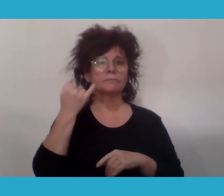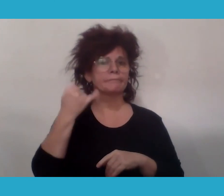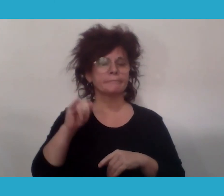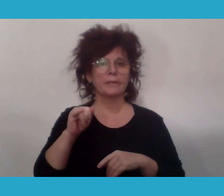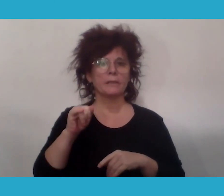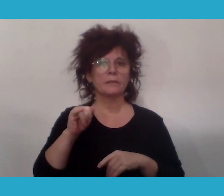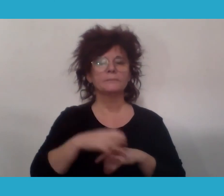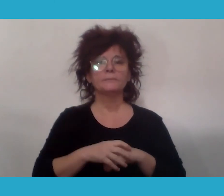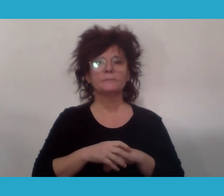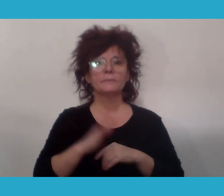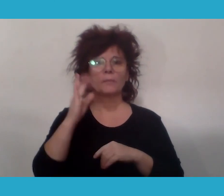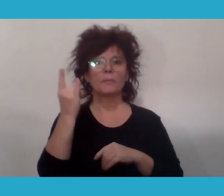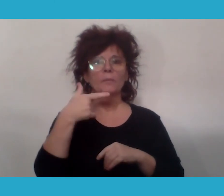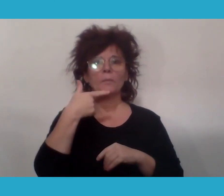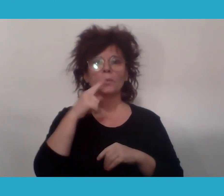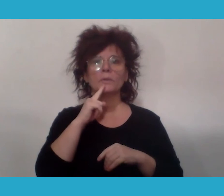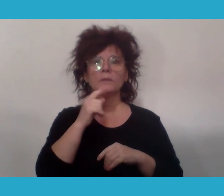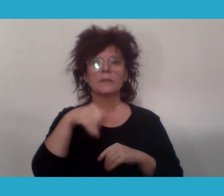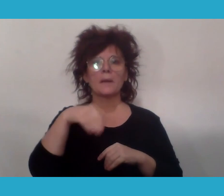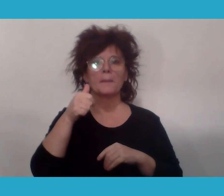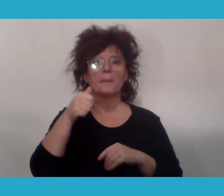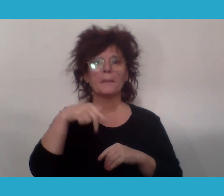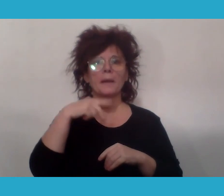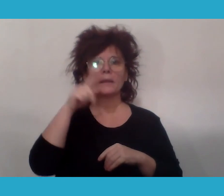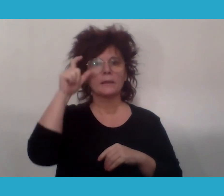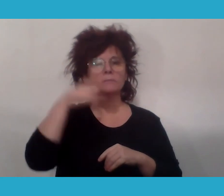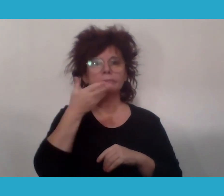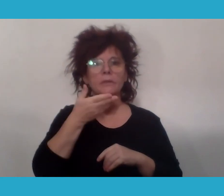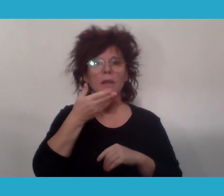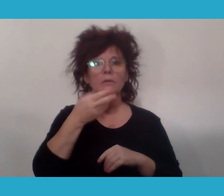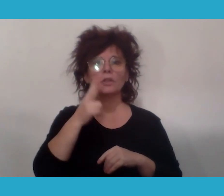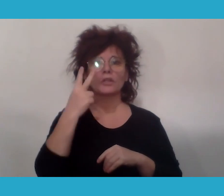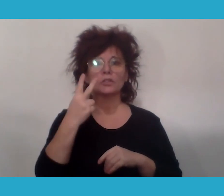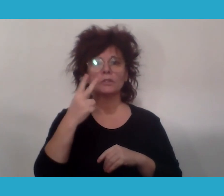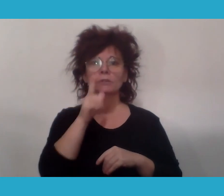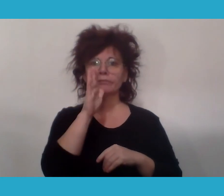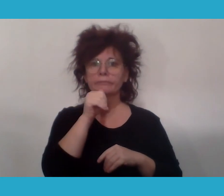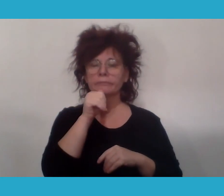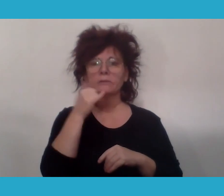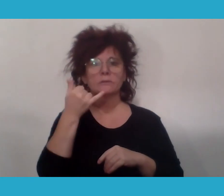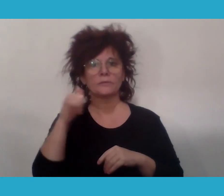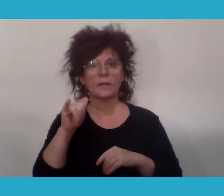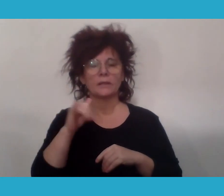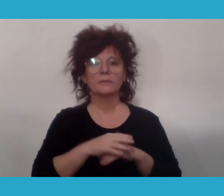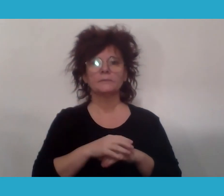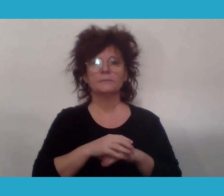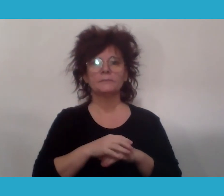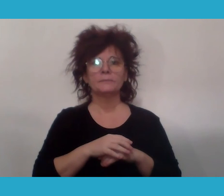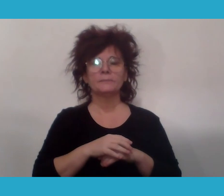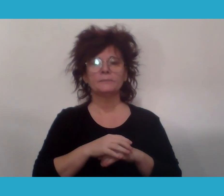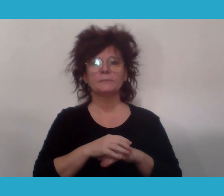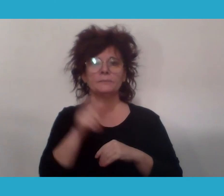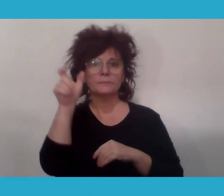sala, así como al señor Bustamante Oliva Gastón Omar, orador número 214, y al señor